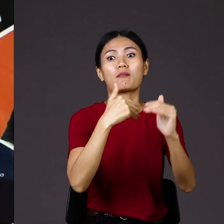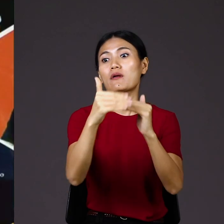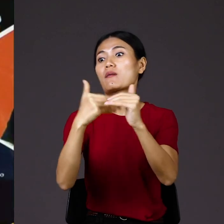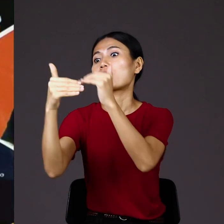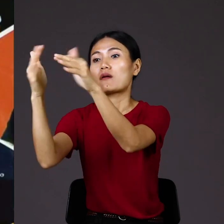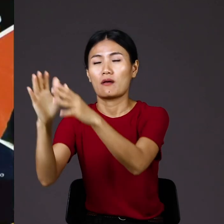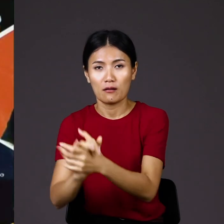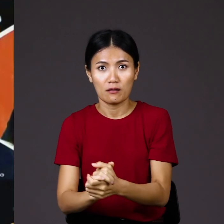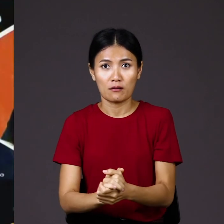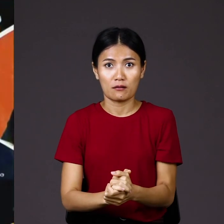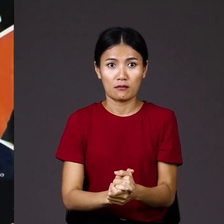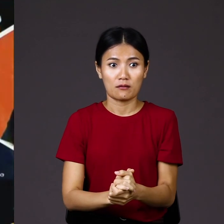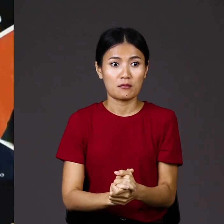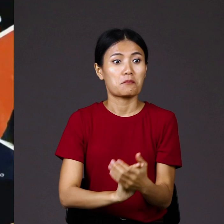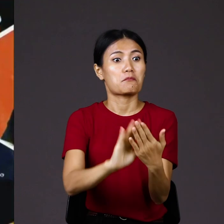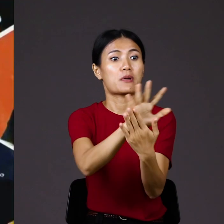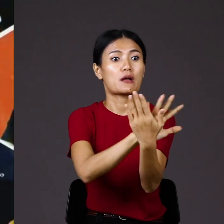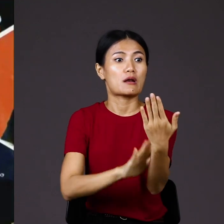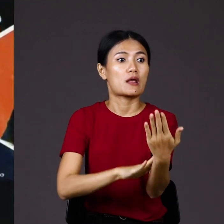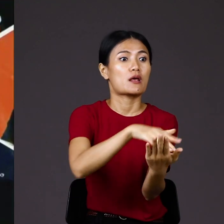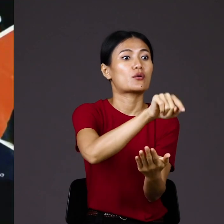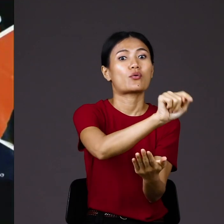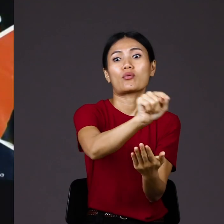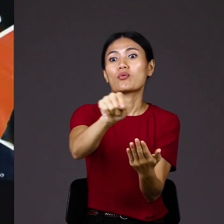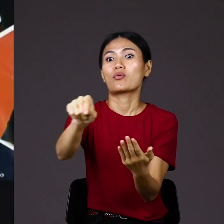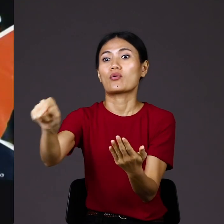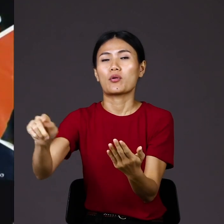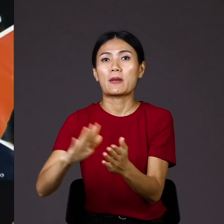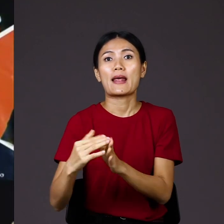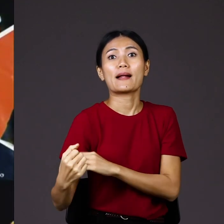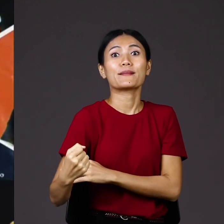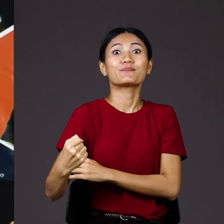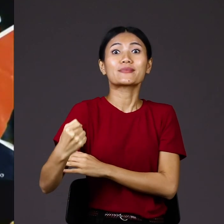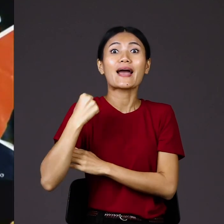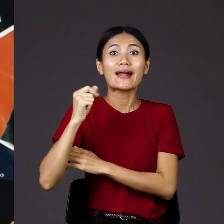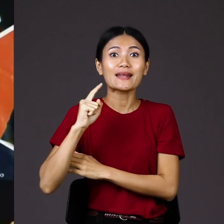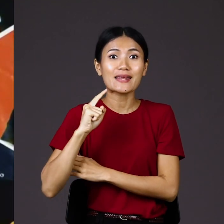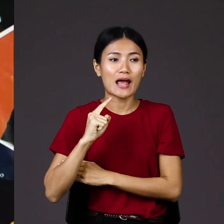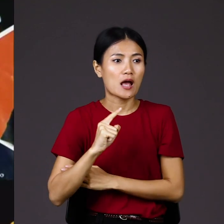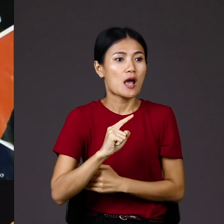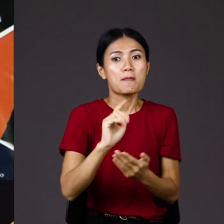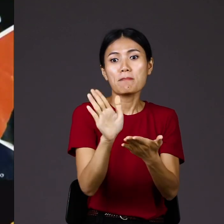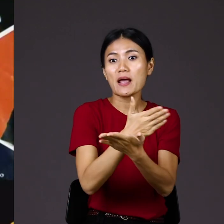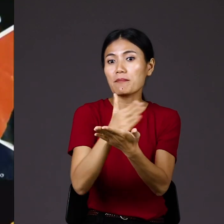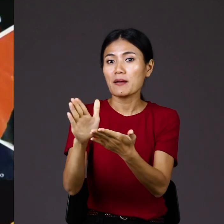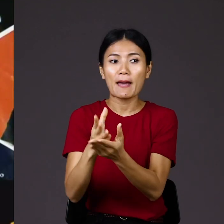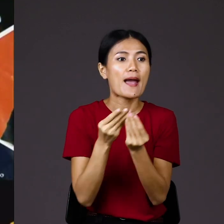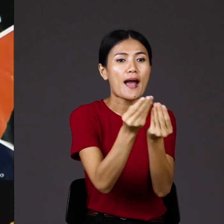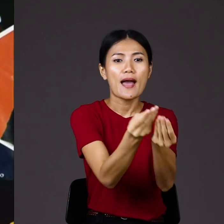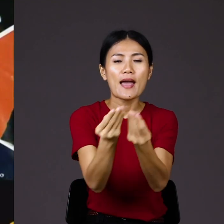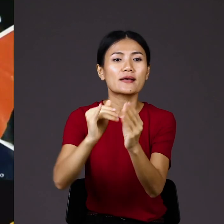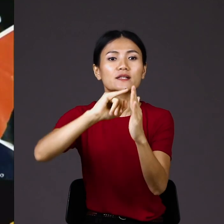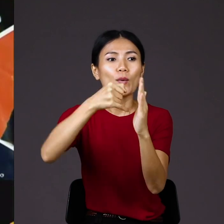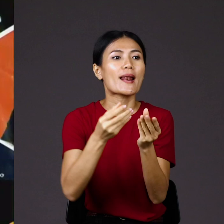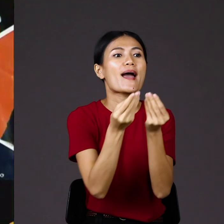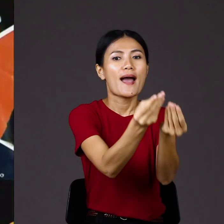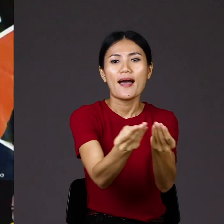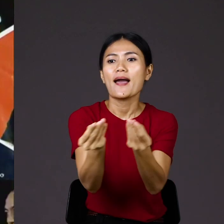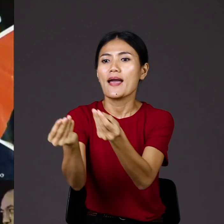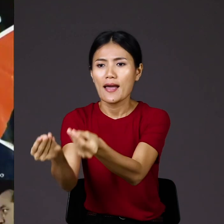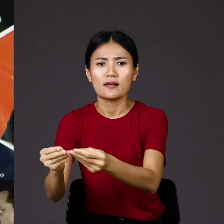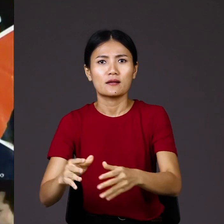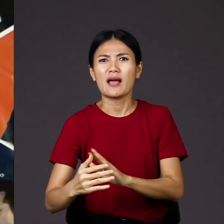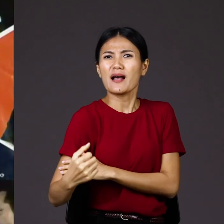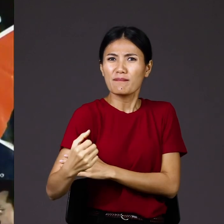ทศที่ผมเอ่ยมาต่างๆเหล่านี้ล้วนมีการกระจายอำนาจแต่ละพื้นที่แต่ละ